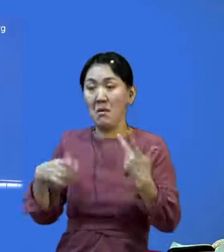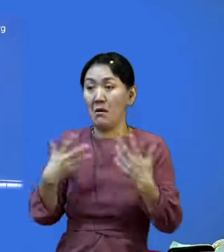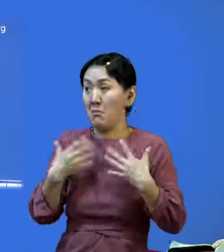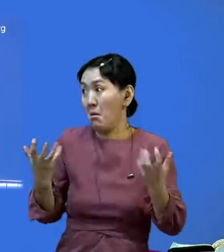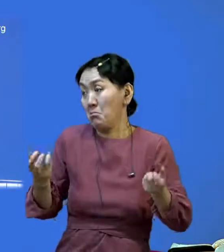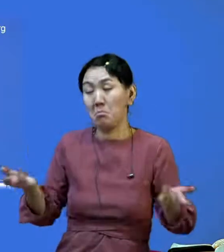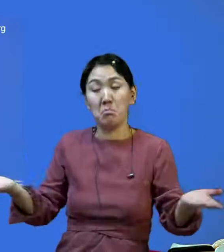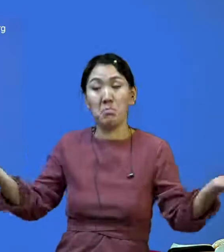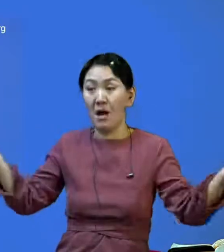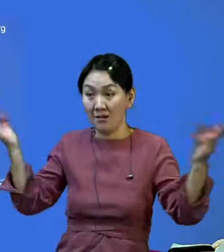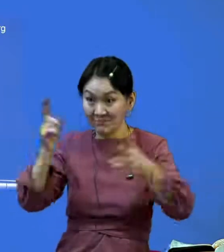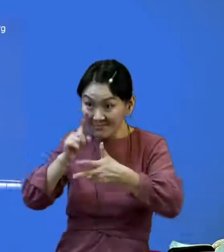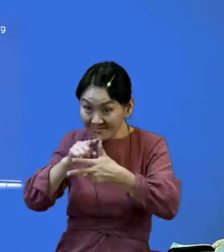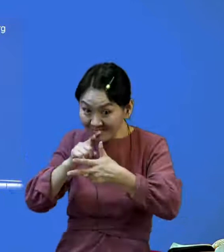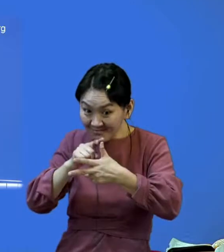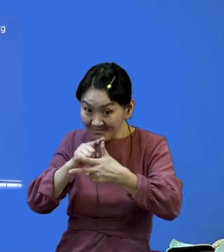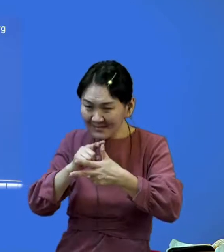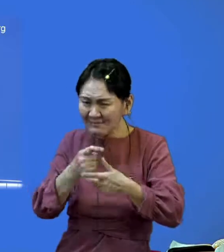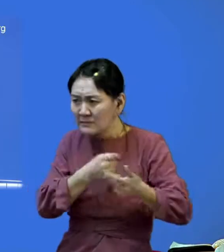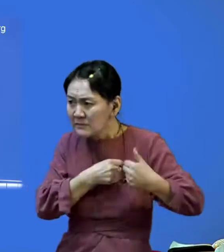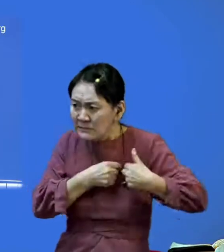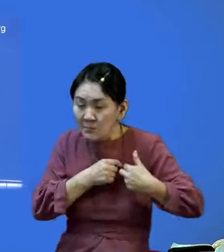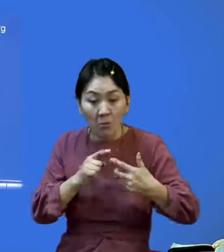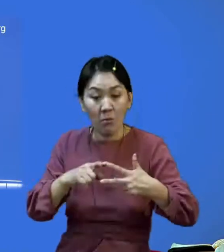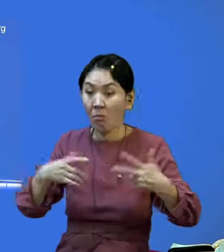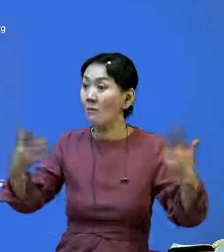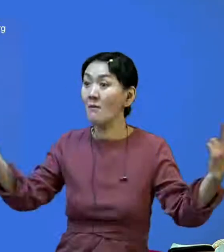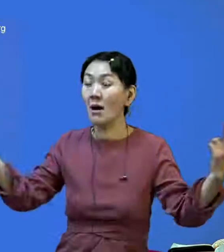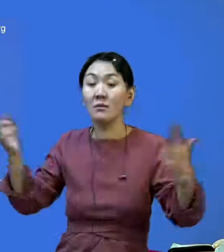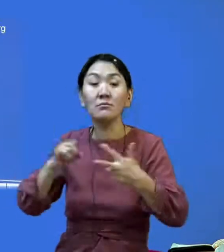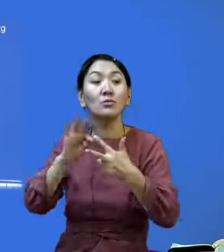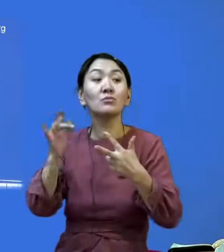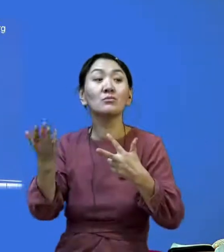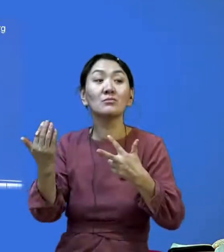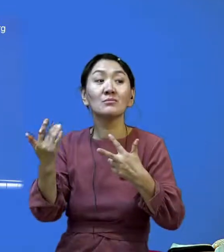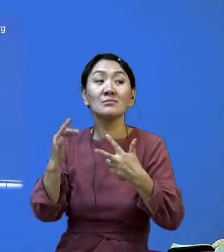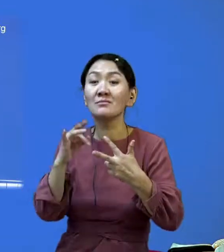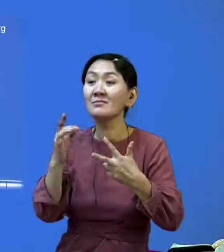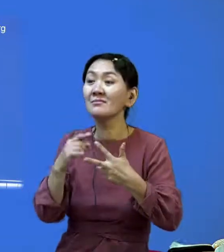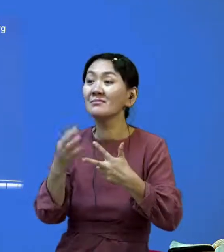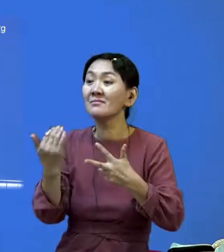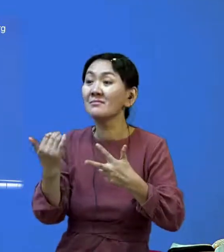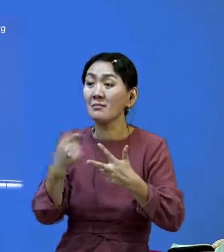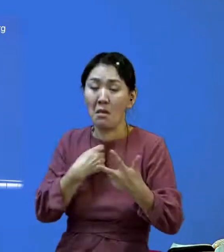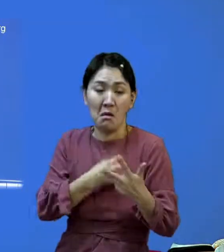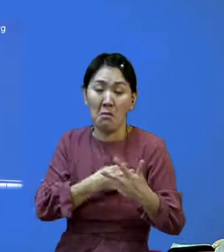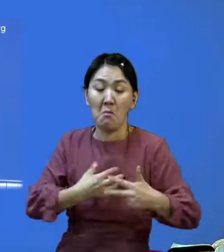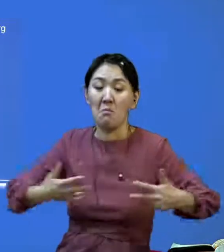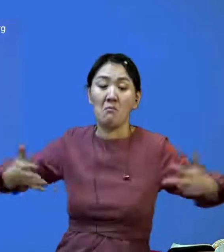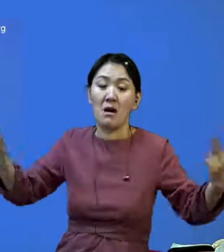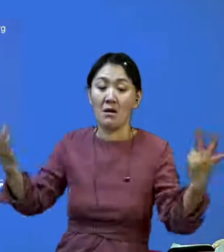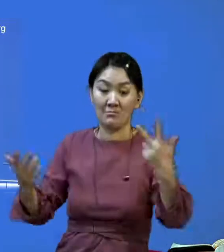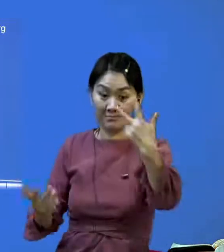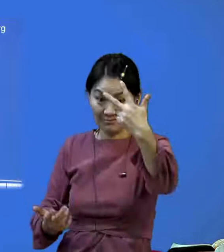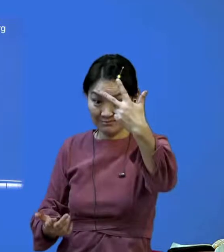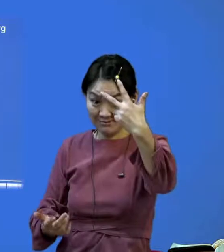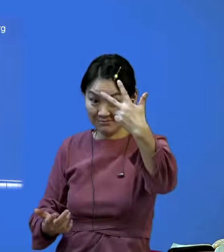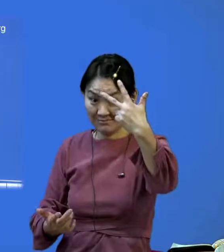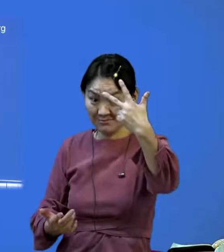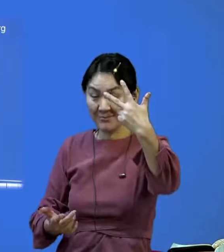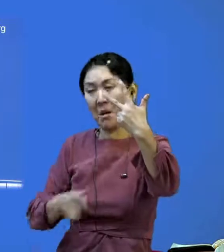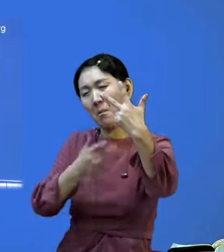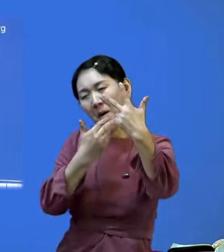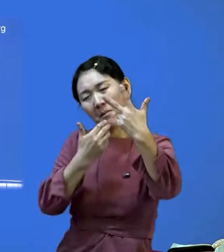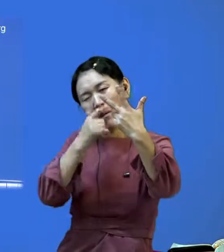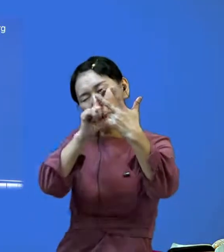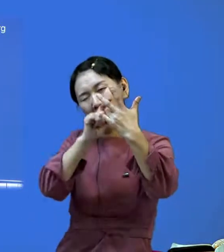Атарах зүйл байхгүй. Санаа зовх зүйл байхгүй. Өөр юу яадаг лээ? Тийм ээ, айх зүйл байхгүй. Одоо мэдээж